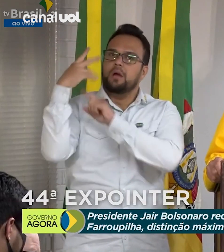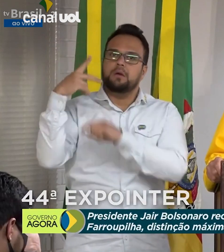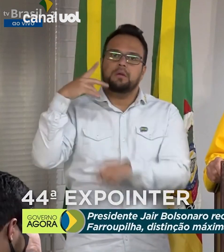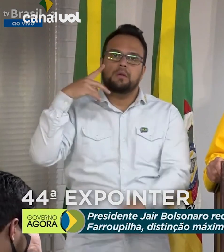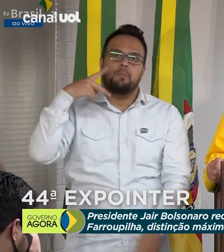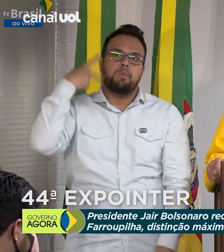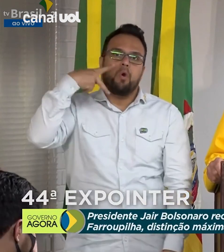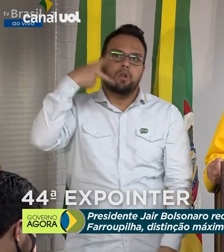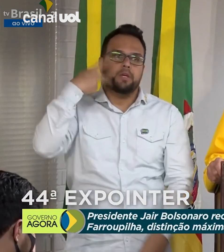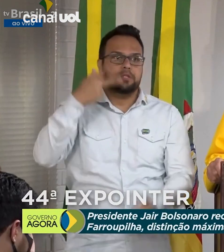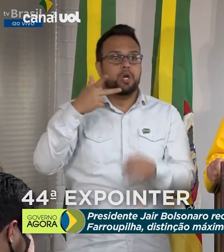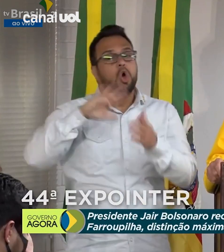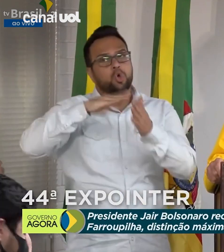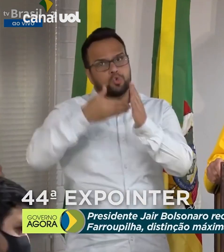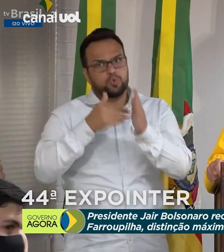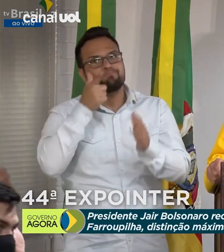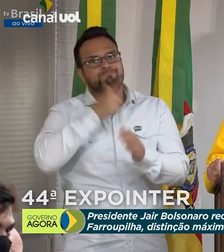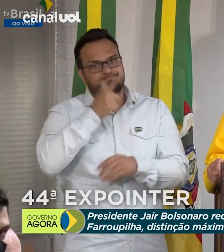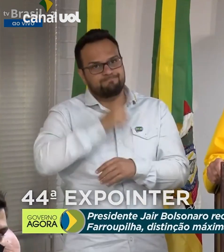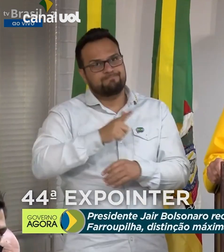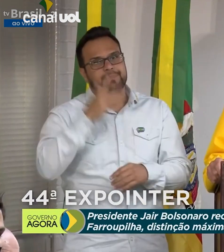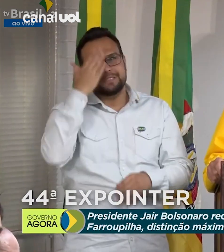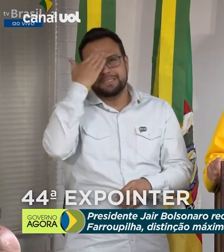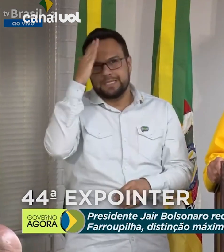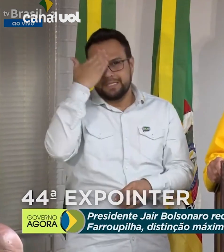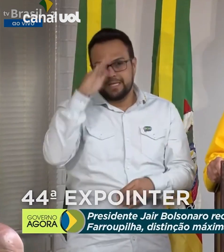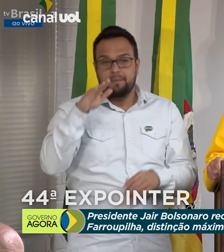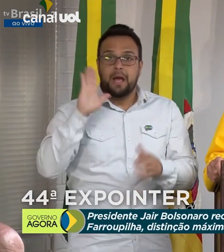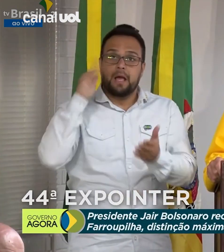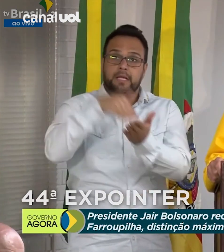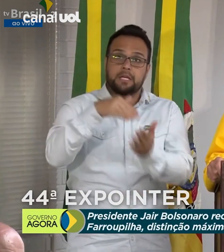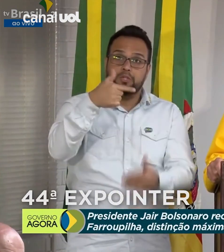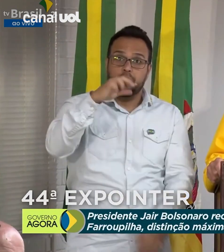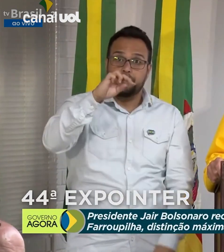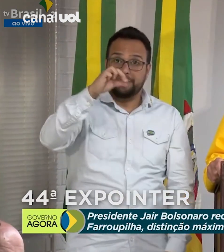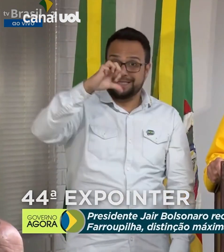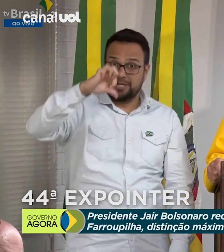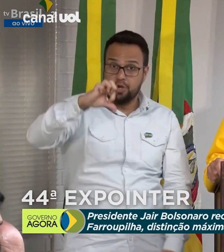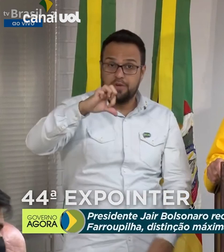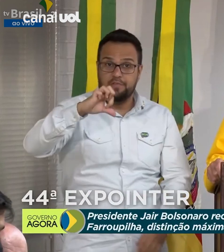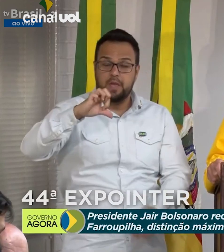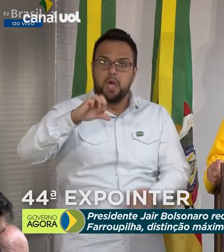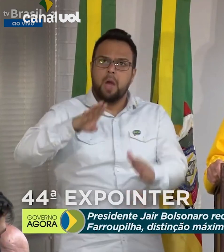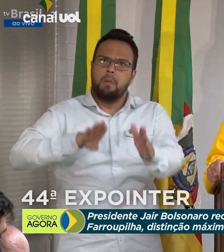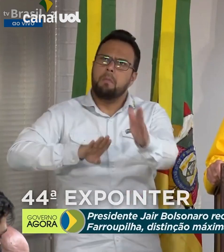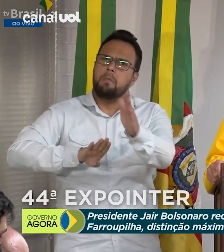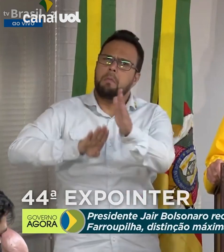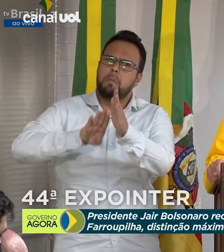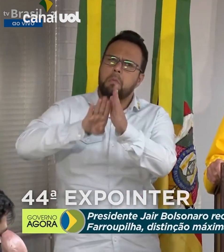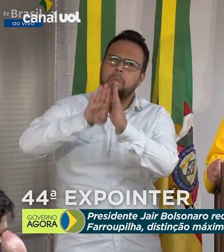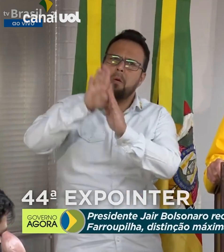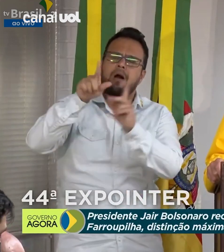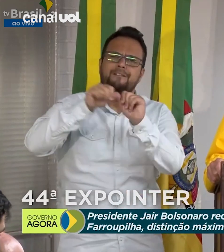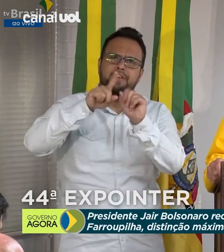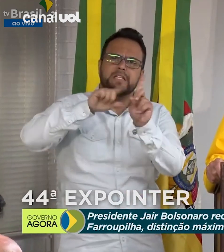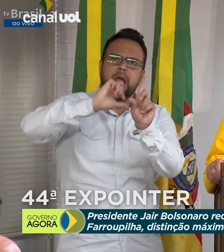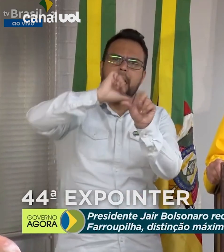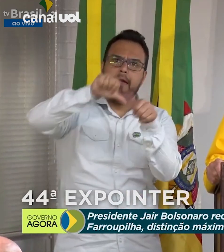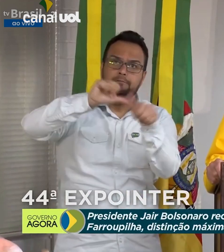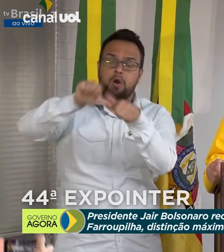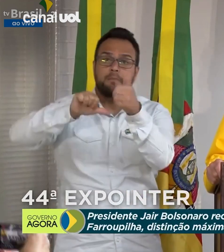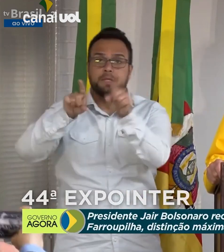ganharam com isso. Entendemos até que o ano de 2019, os avanços que nós fizemos com reformas, entre